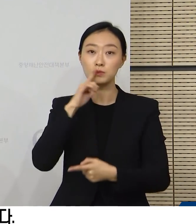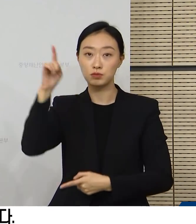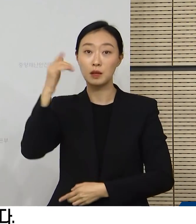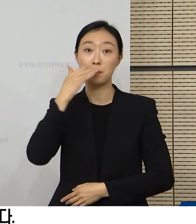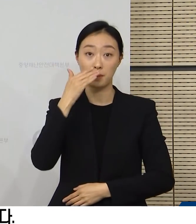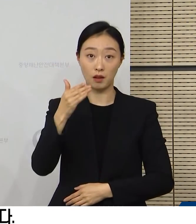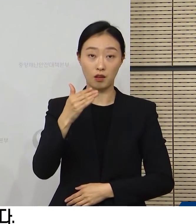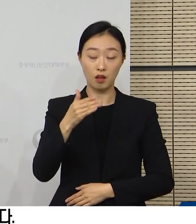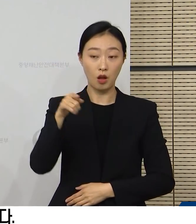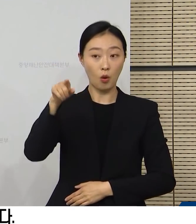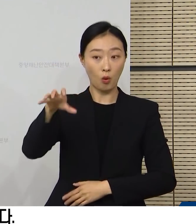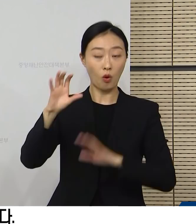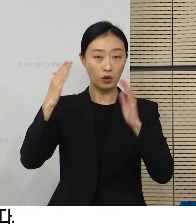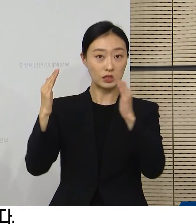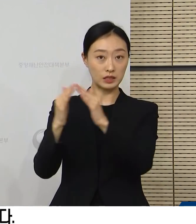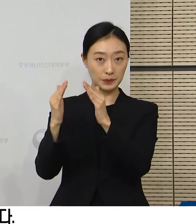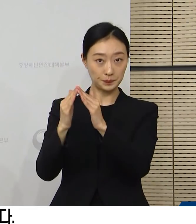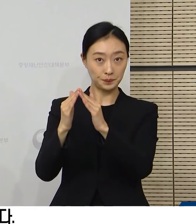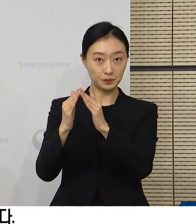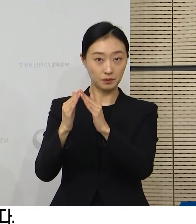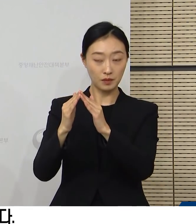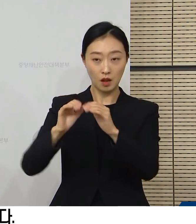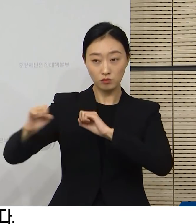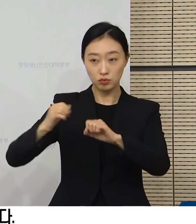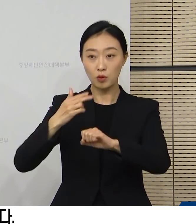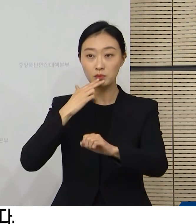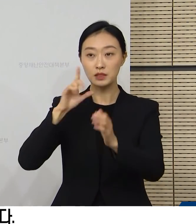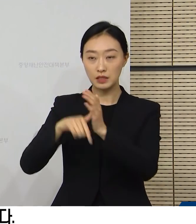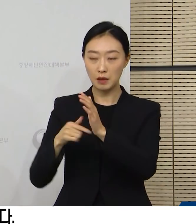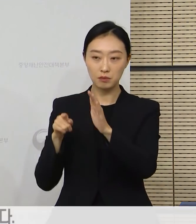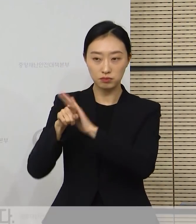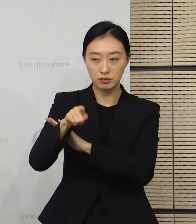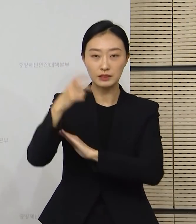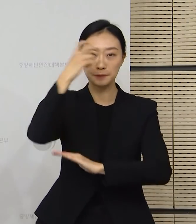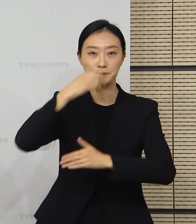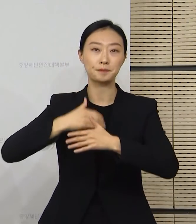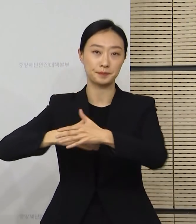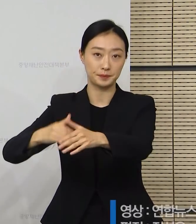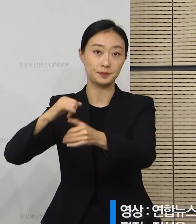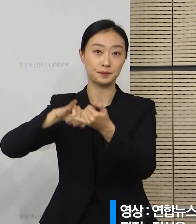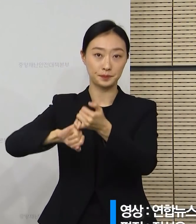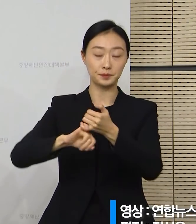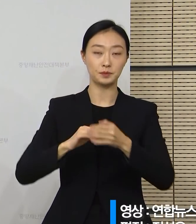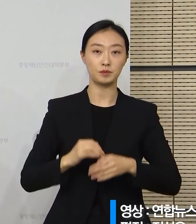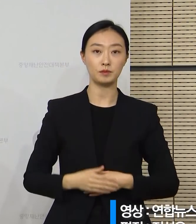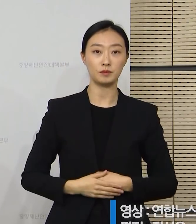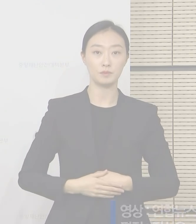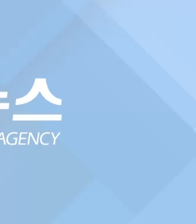해당 어린이집에 대해서는 즉시 점검을 실시하겠습니다. 한편